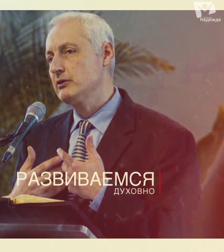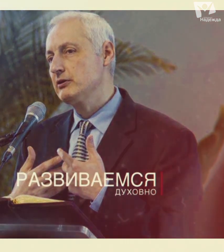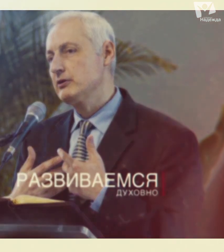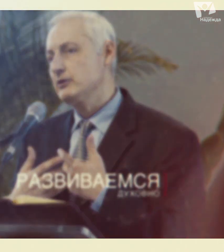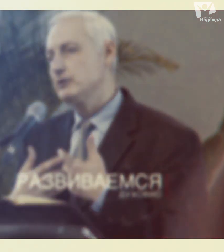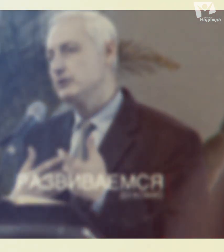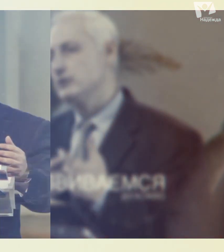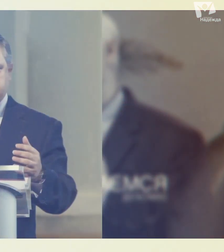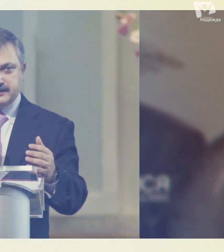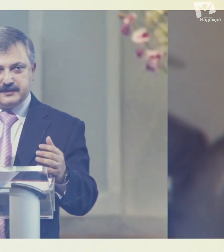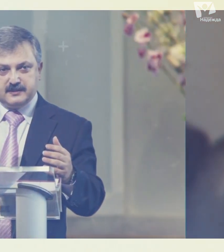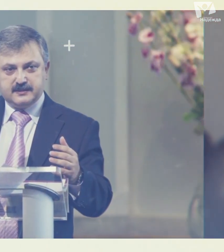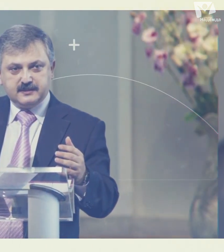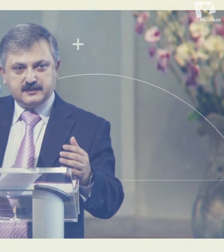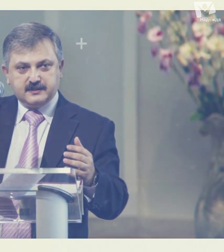не